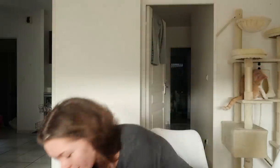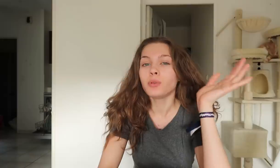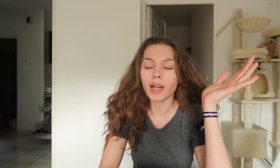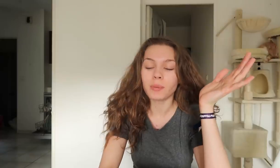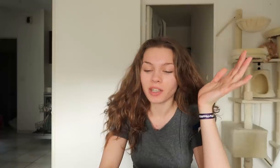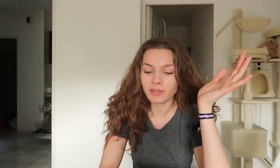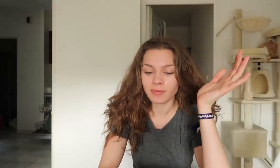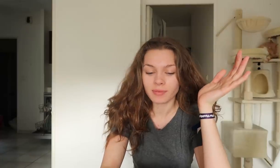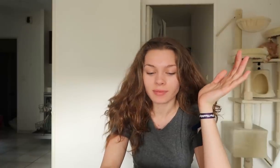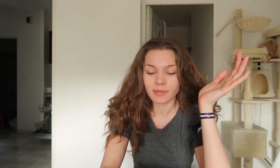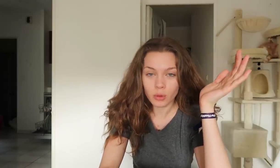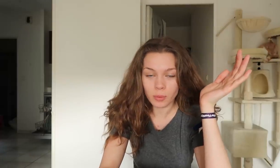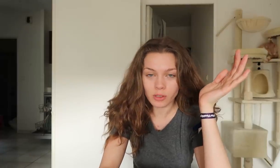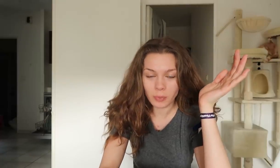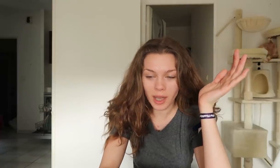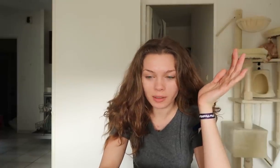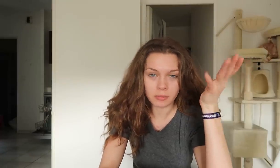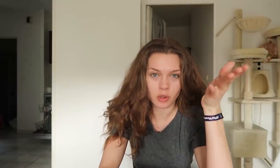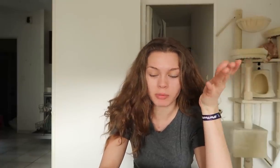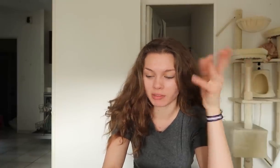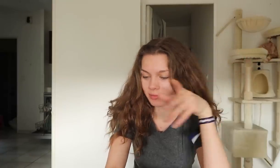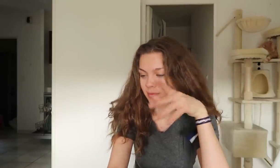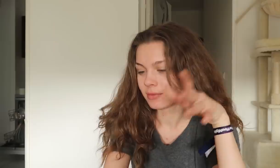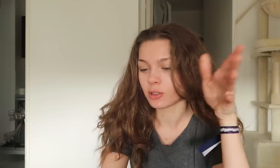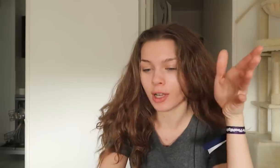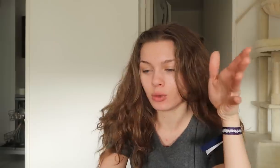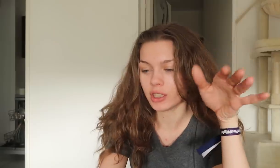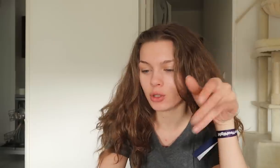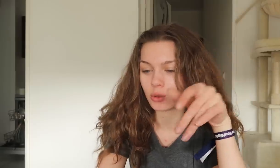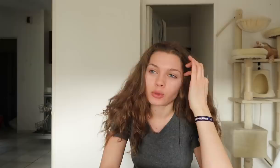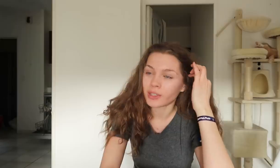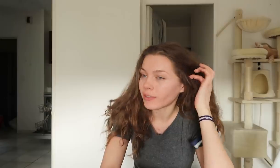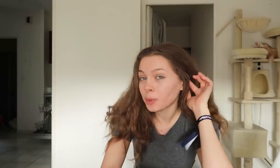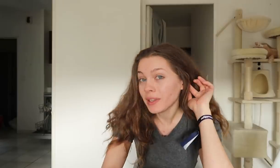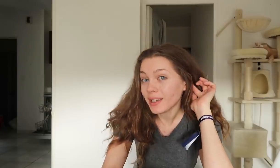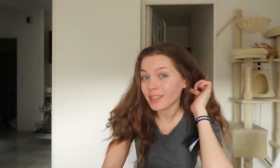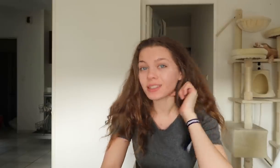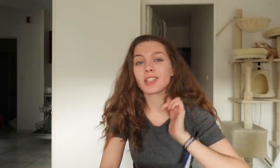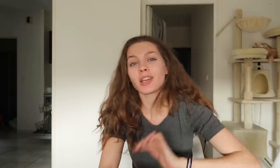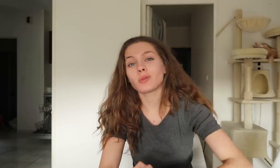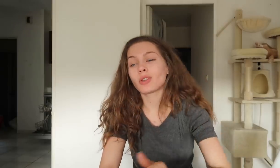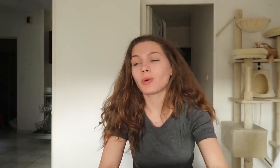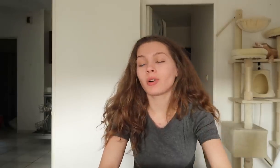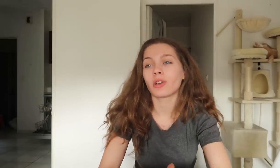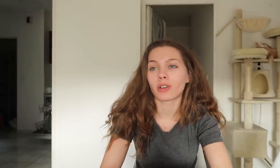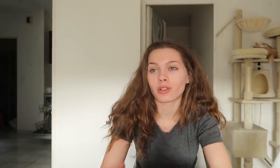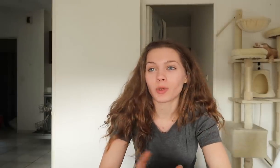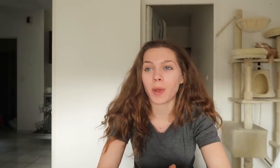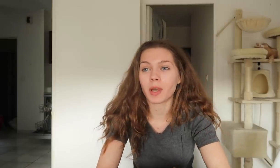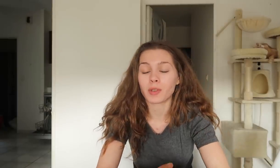Pour aller bien, tout commence par manger bien, dans la logique des choses. Vous le savez peut-être, déjà non seulement je mange pas bien parce que je